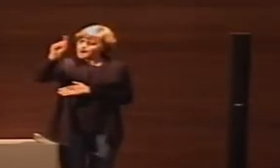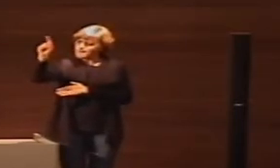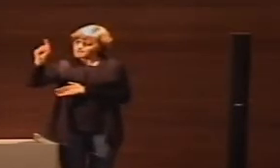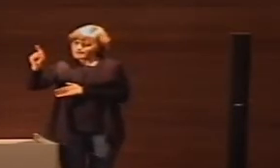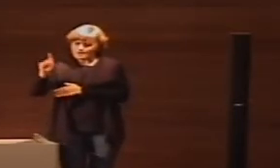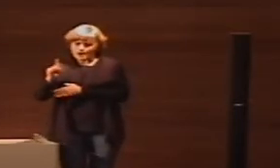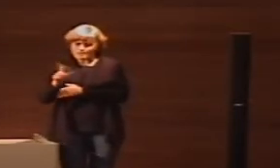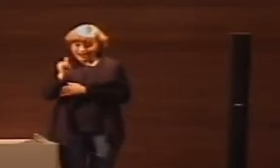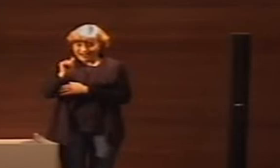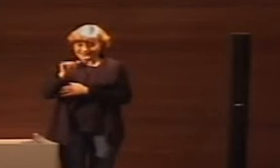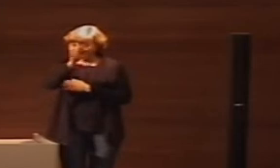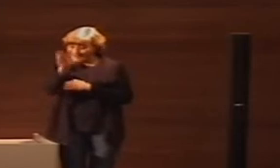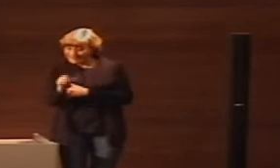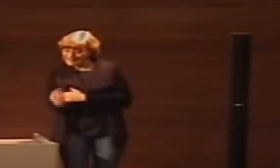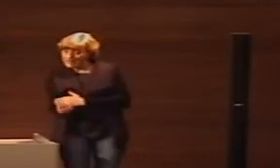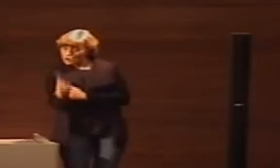de gran parte del norte de Italia.